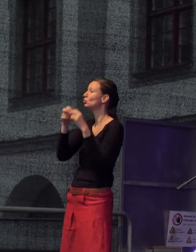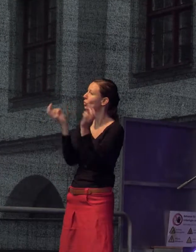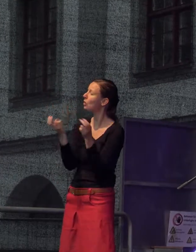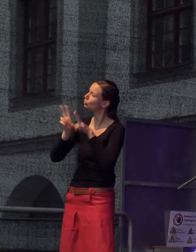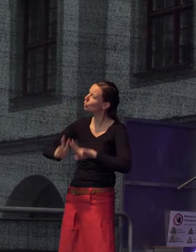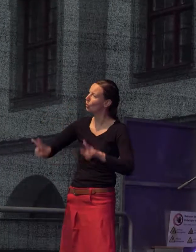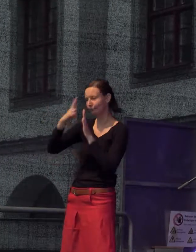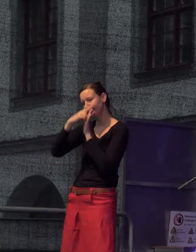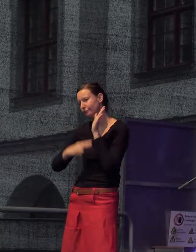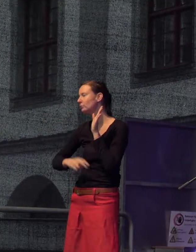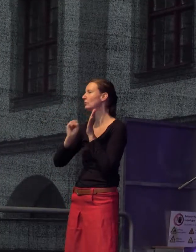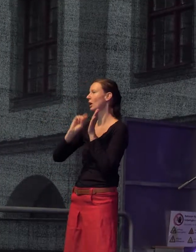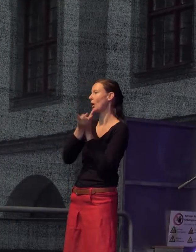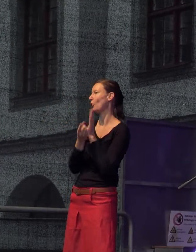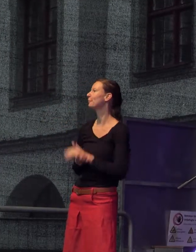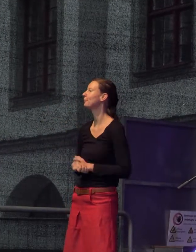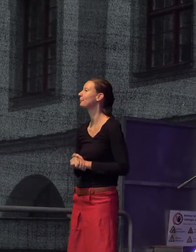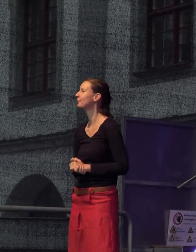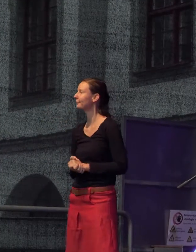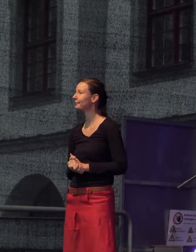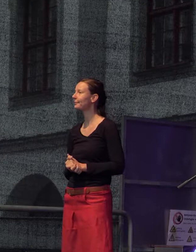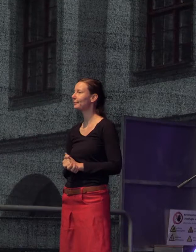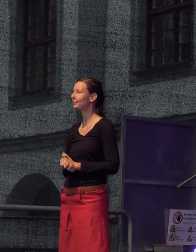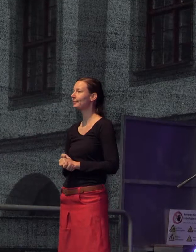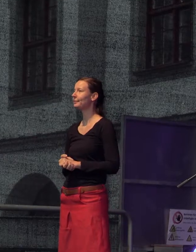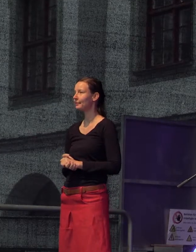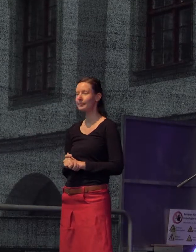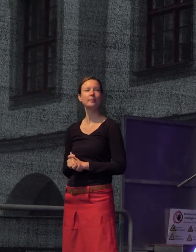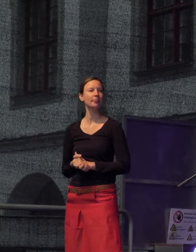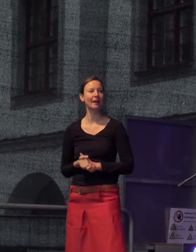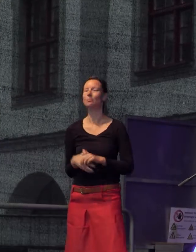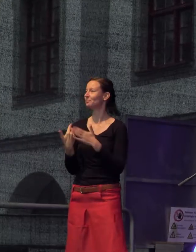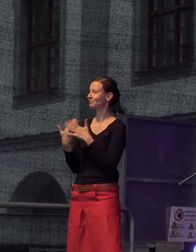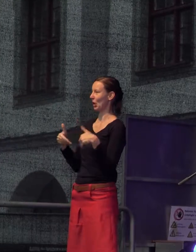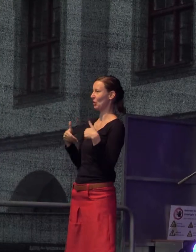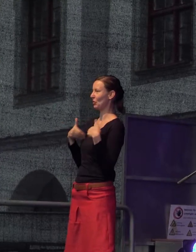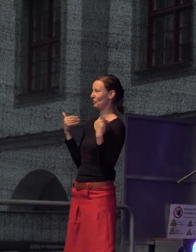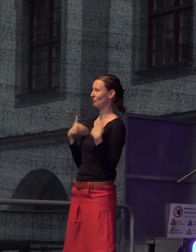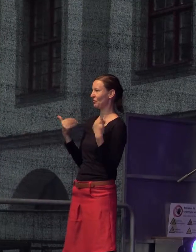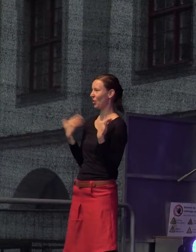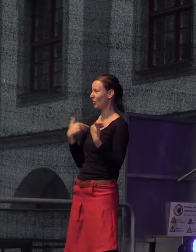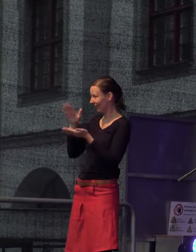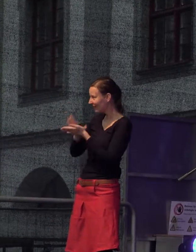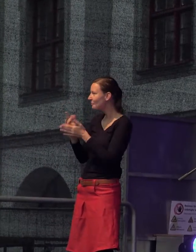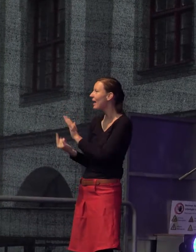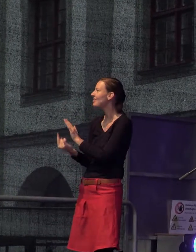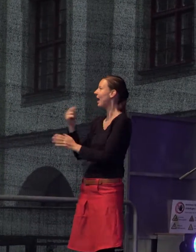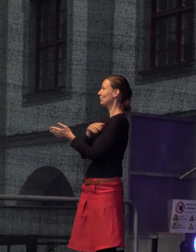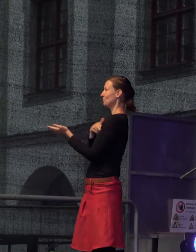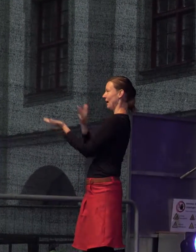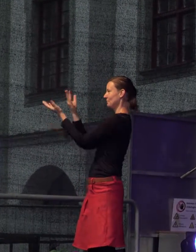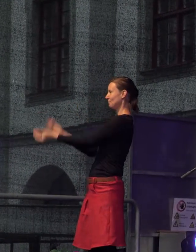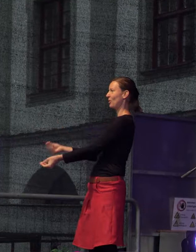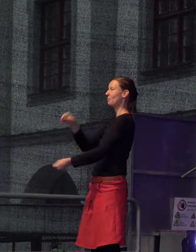mal vor ort nachgucken insofern freuen wir uns dass wir den nachwuchspreis an acs